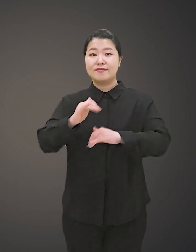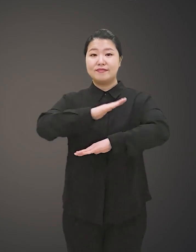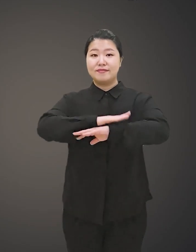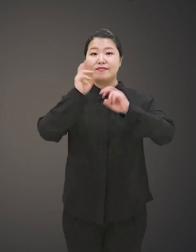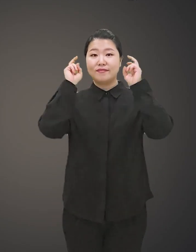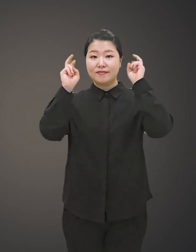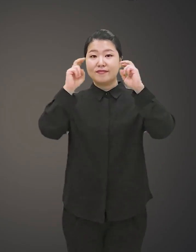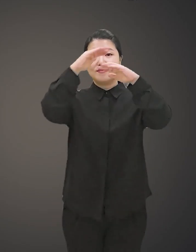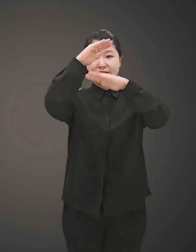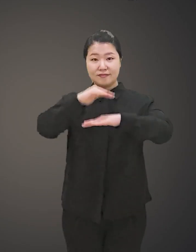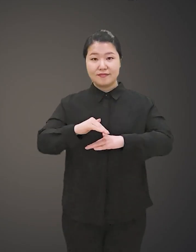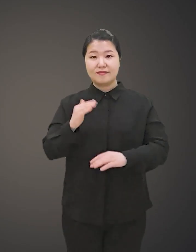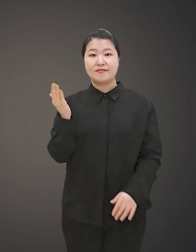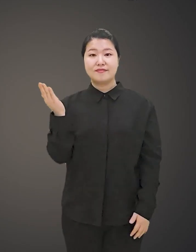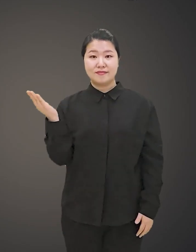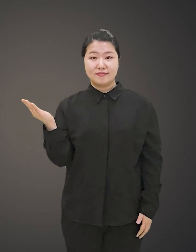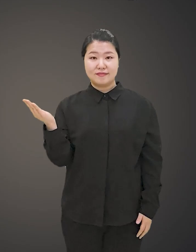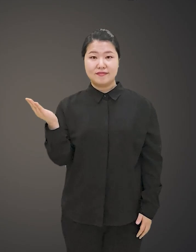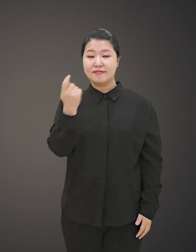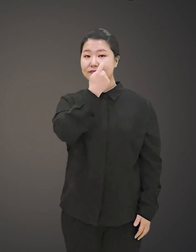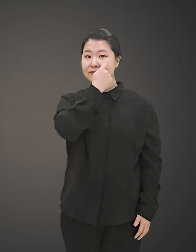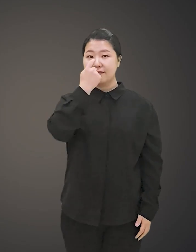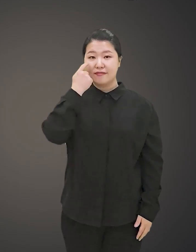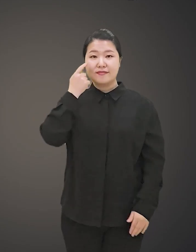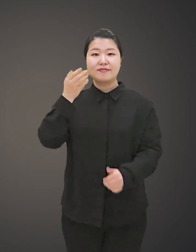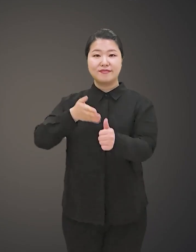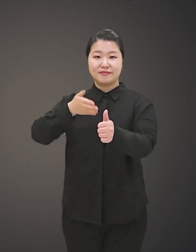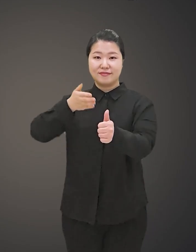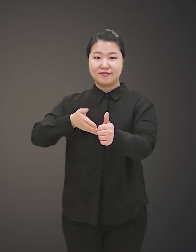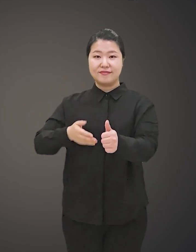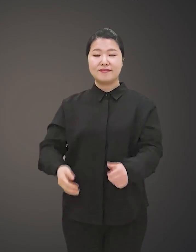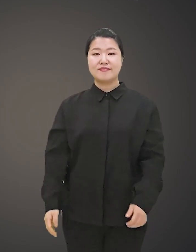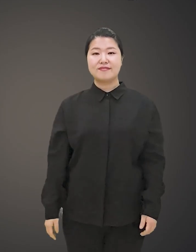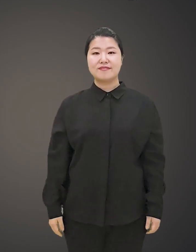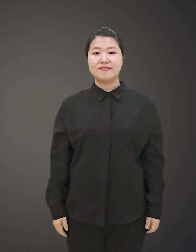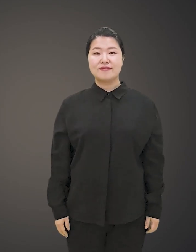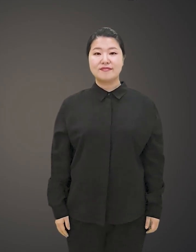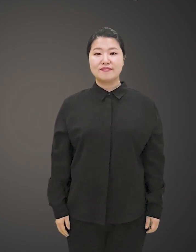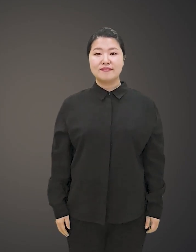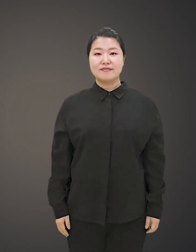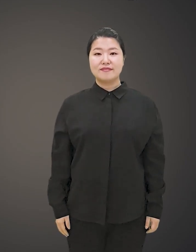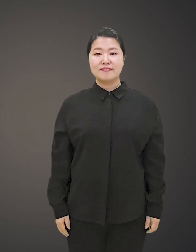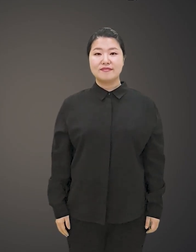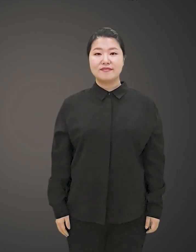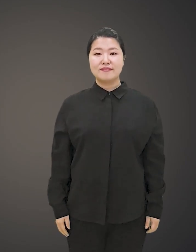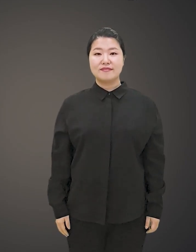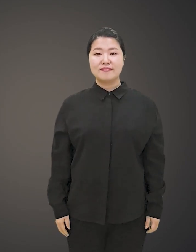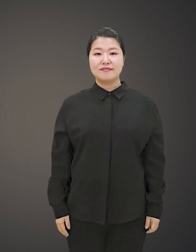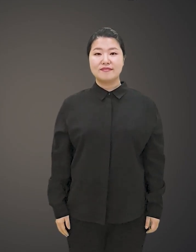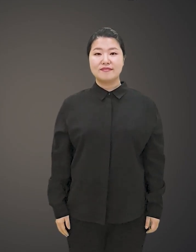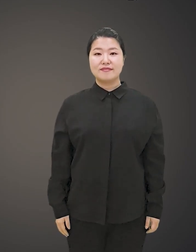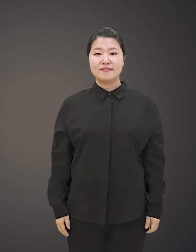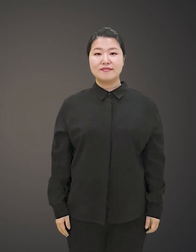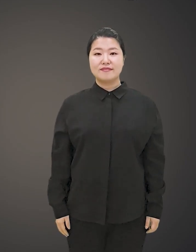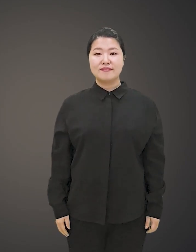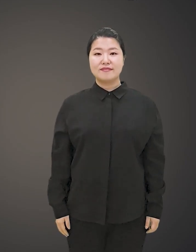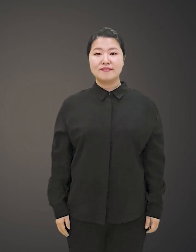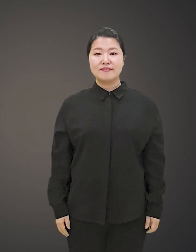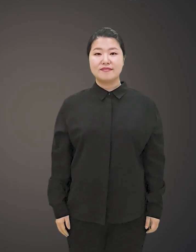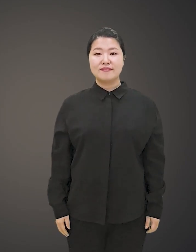도서명 라푼젤 머릿니 소탕 작전. 저자 엘 에마토크리티코.